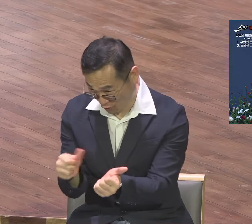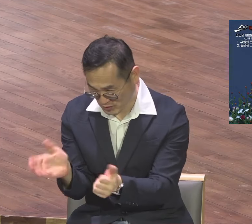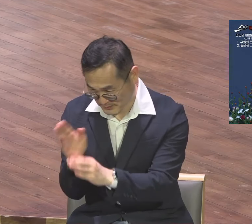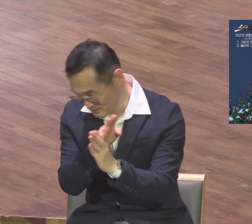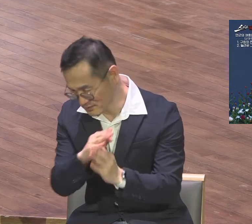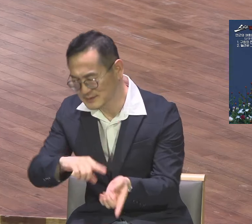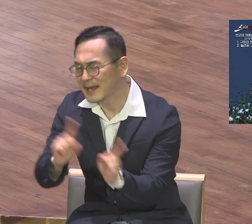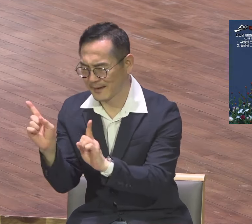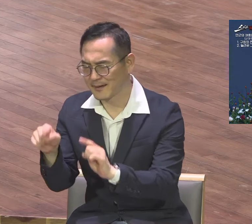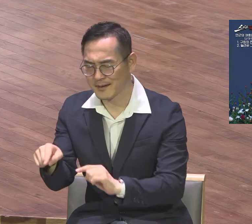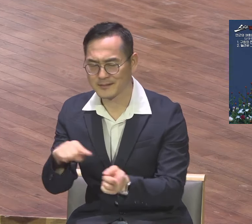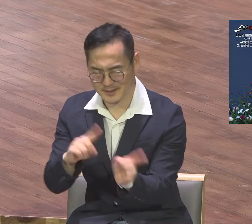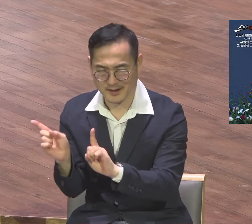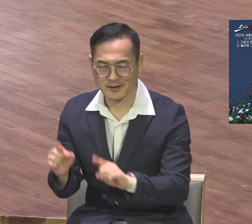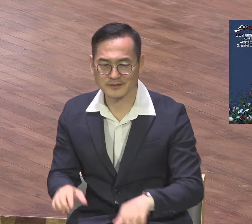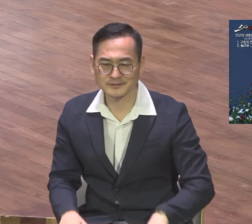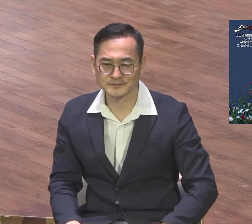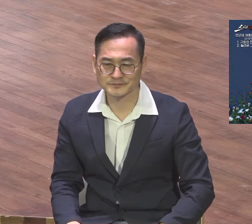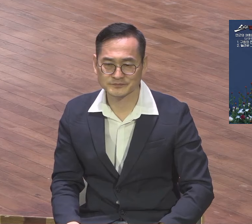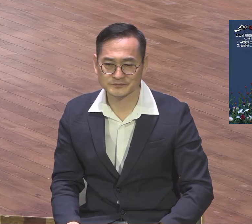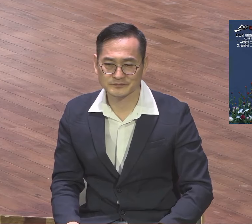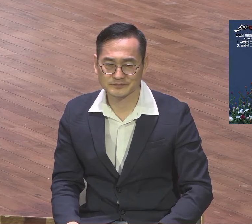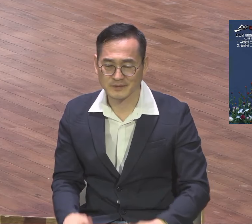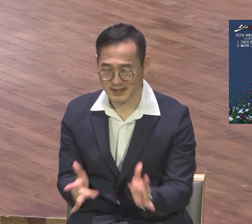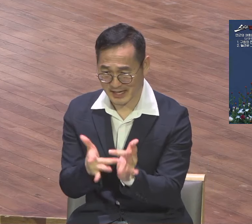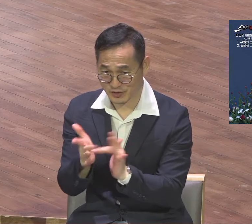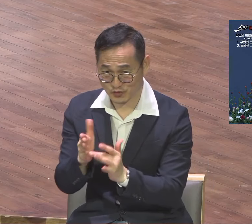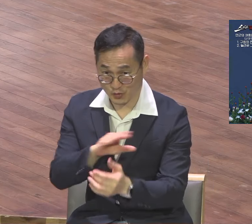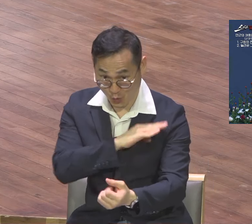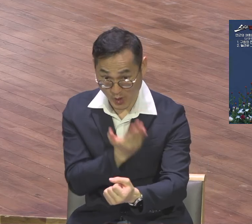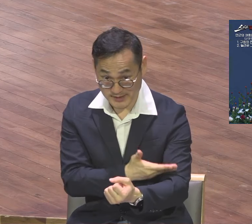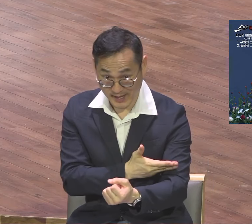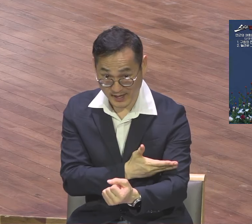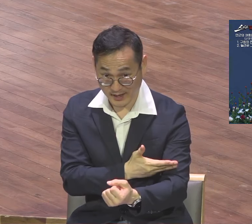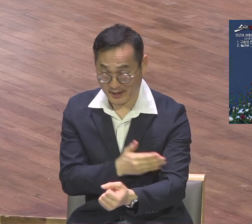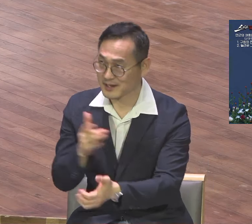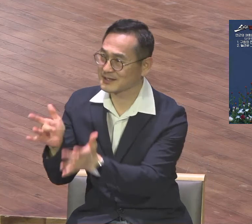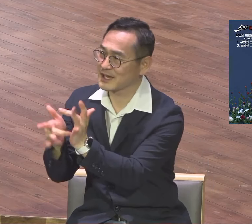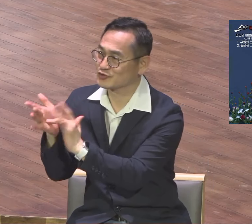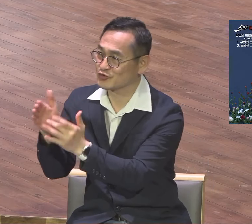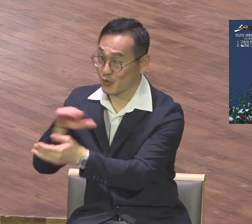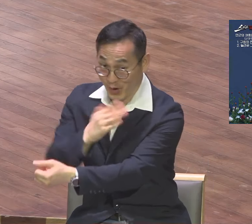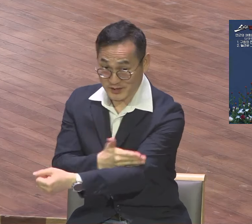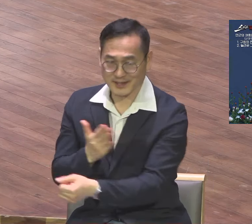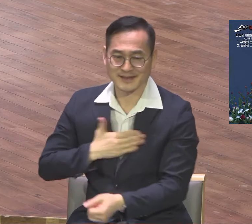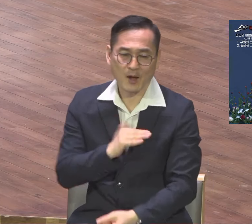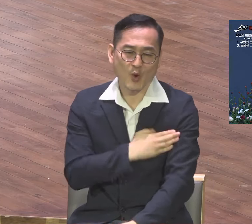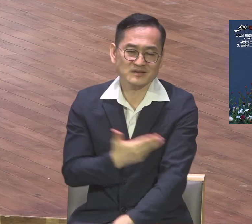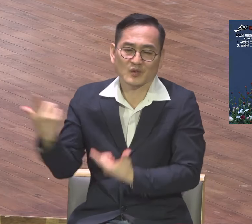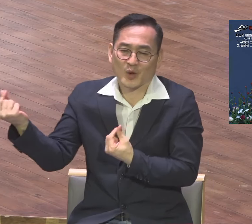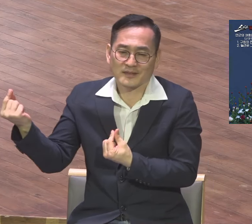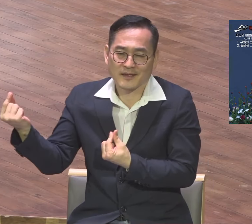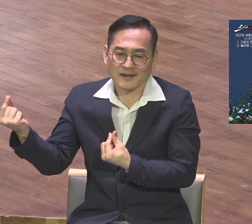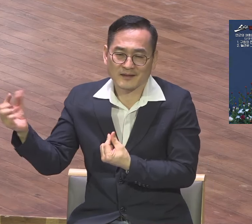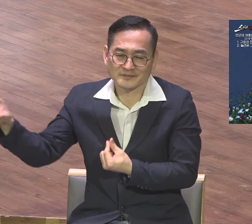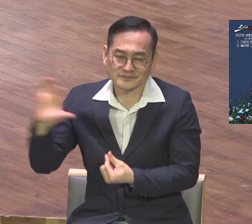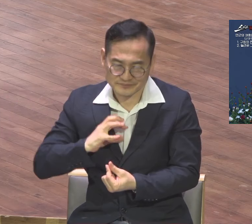아멘. 예수 권세가 내 권세라니까. 예수님 대신 우리가 하기 때문에 그리스도 이니라니까.